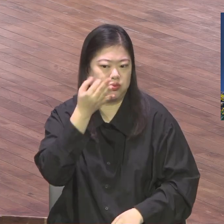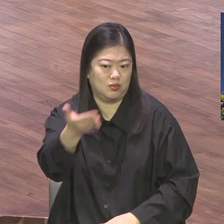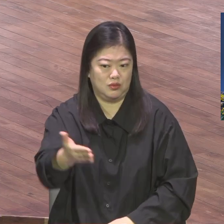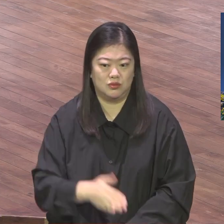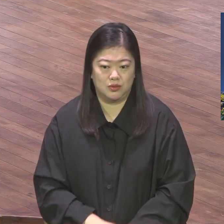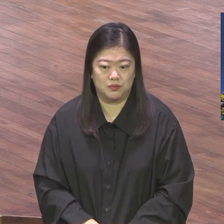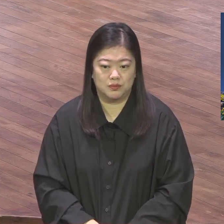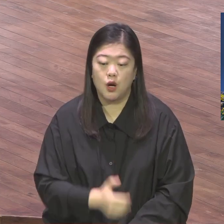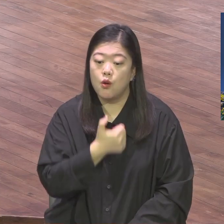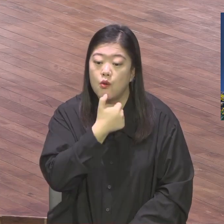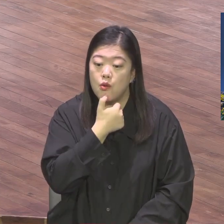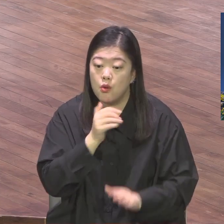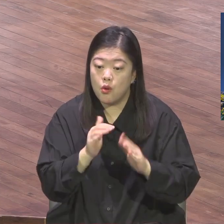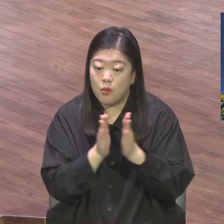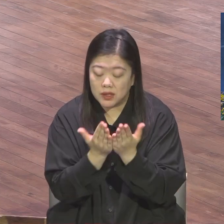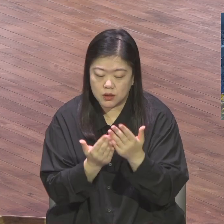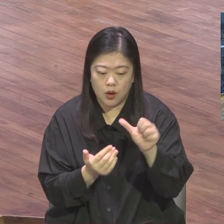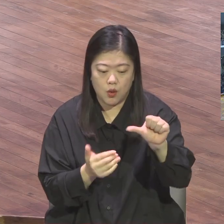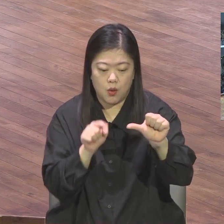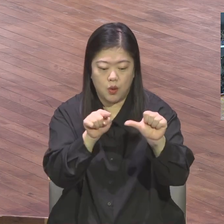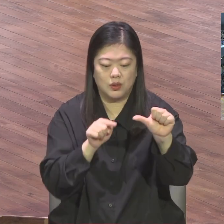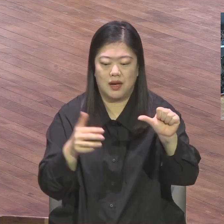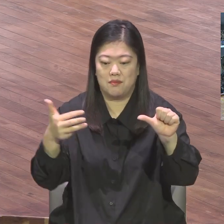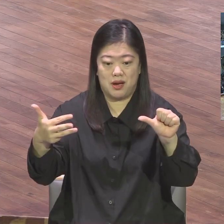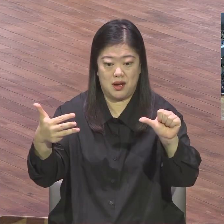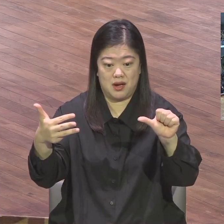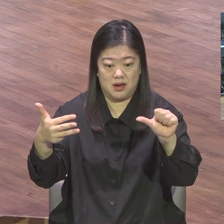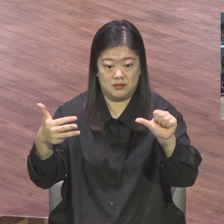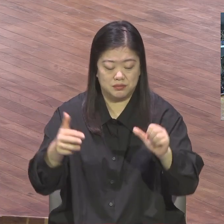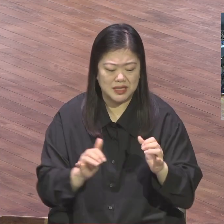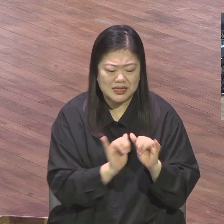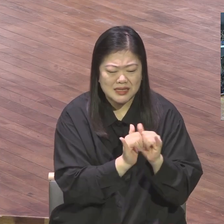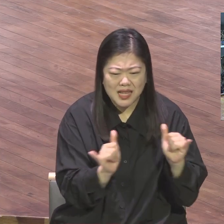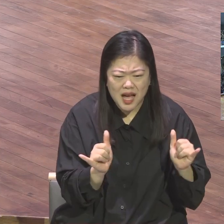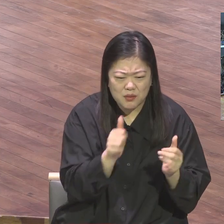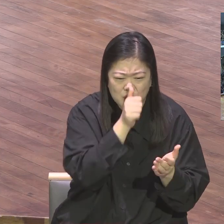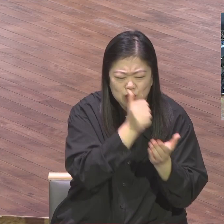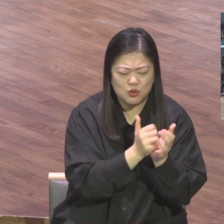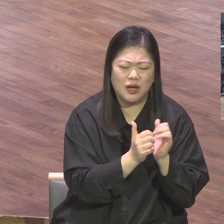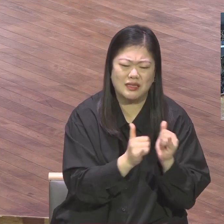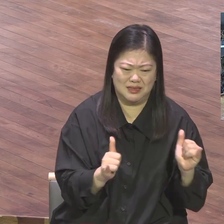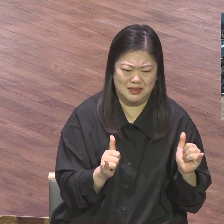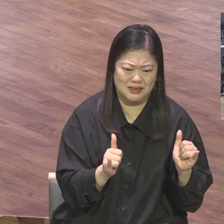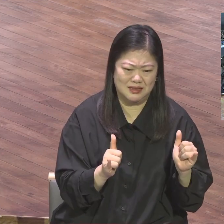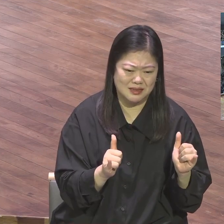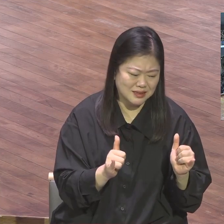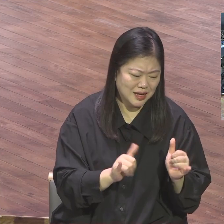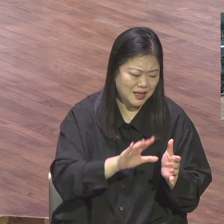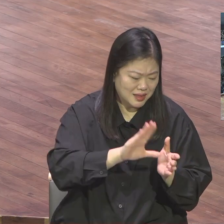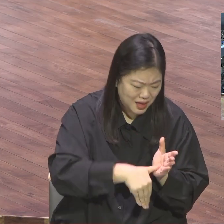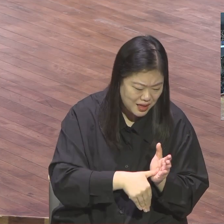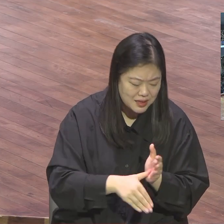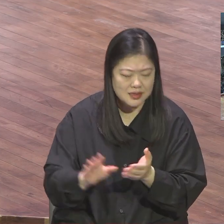로마서 5장 8절에 보면 우리가 아직 죄인되었을 때 그리스도께서 우리를 위하여